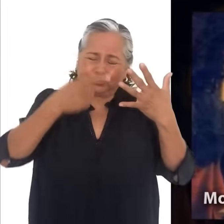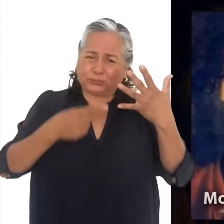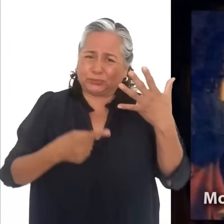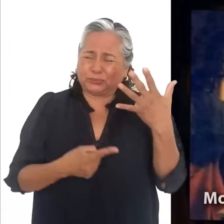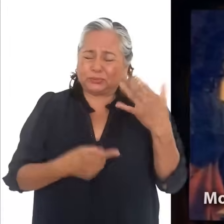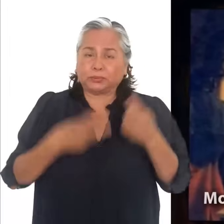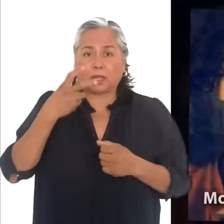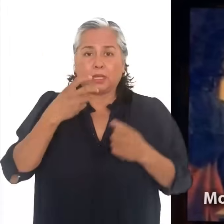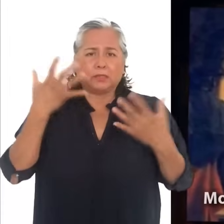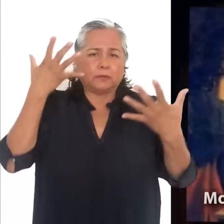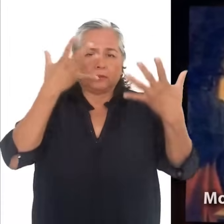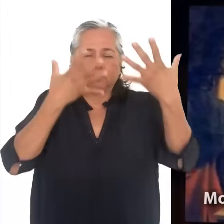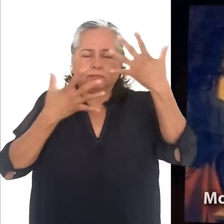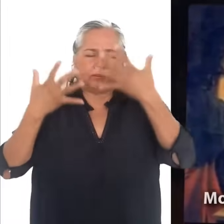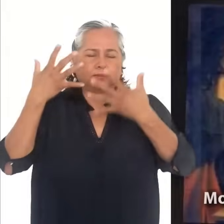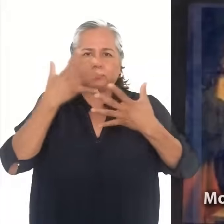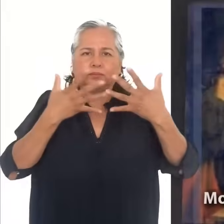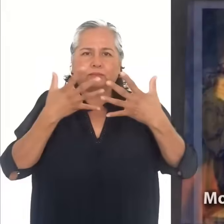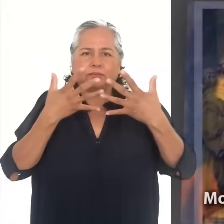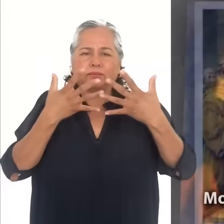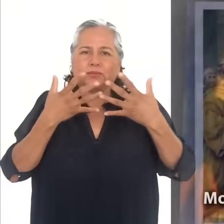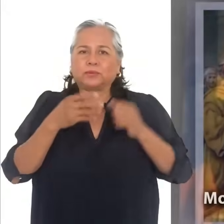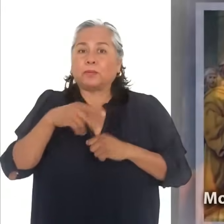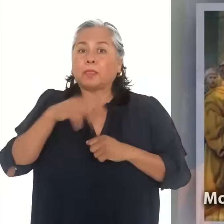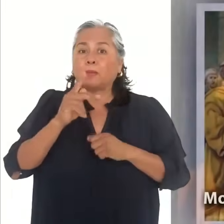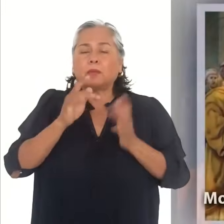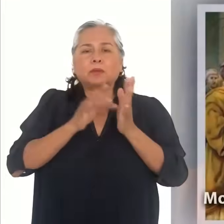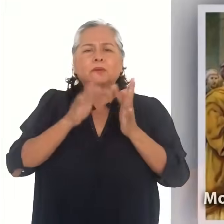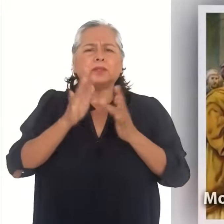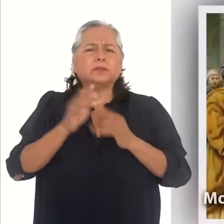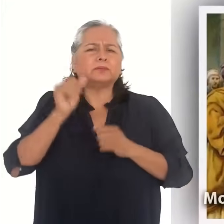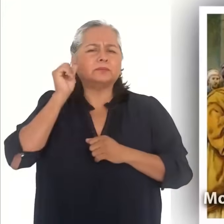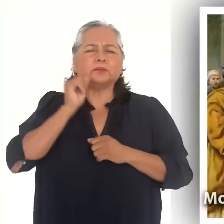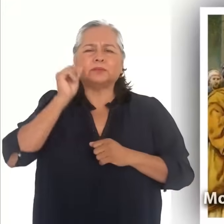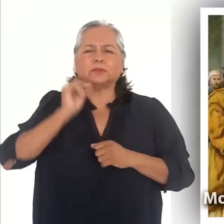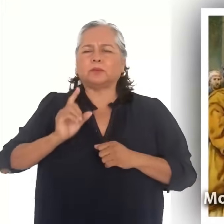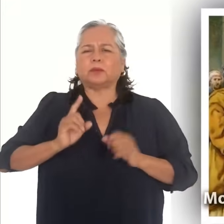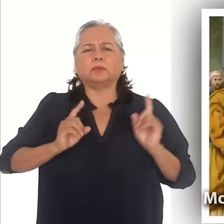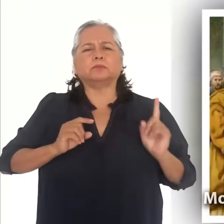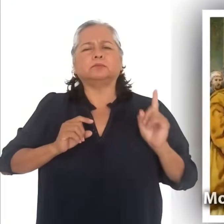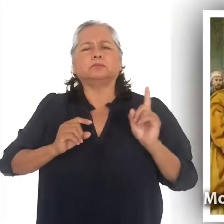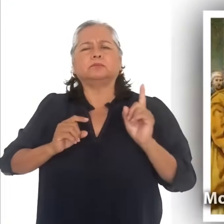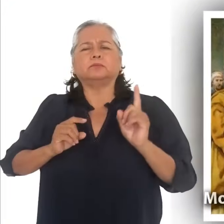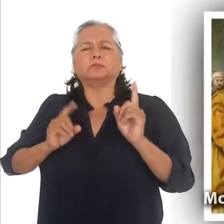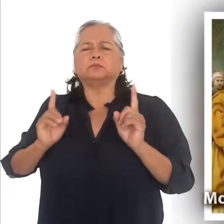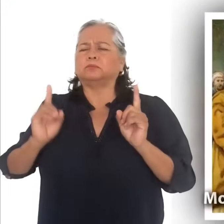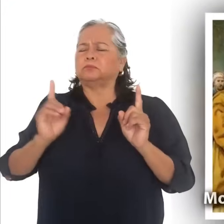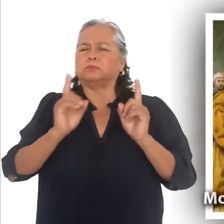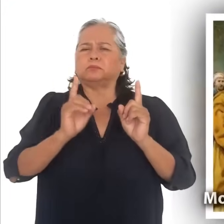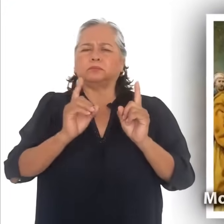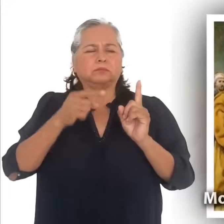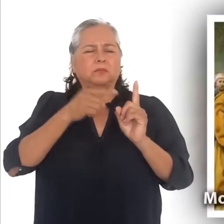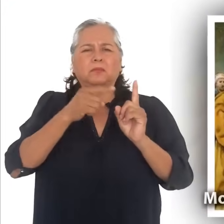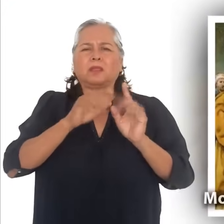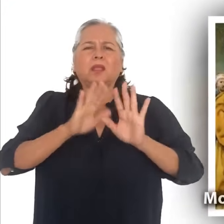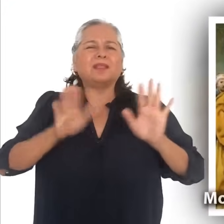Jesús se ha enfrentado con fariseos, erodianos y saduceos. Se prepara para su fin.